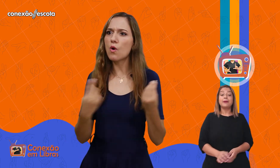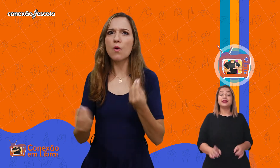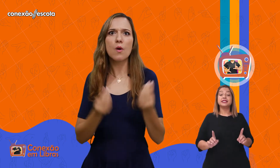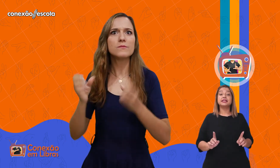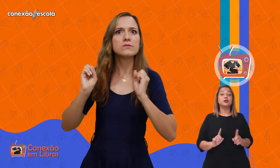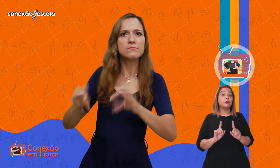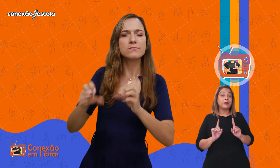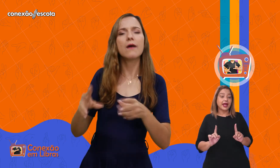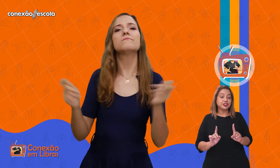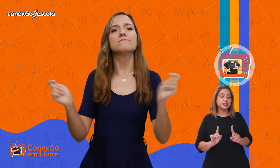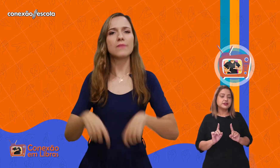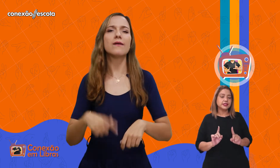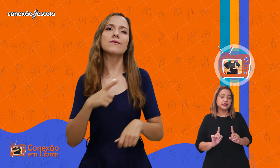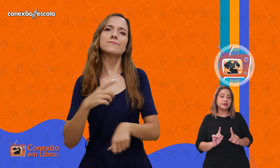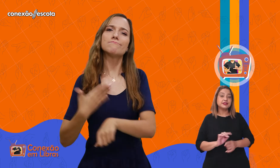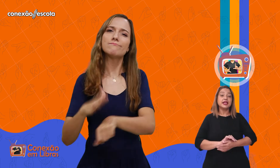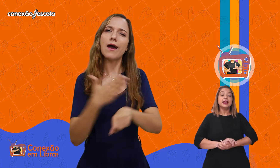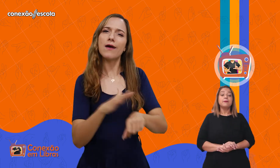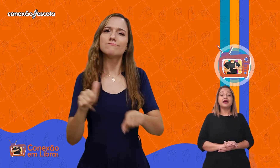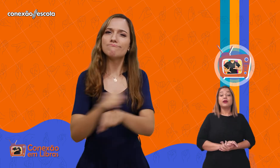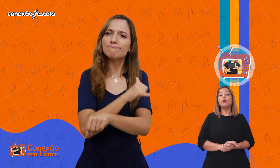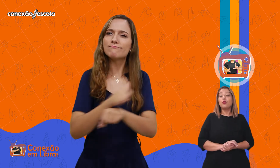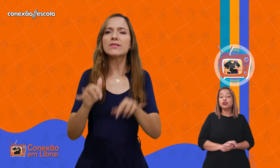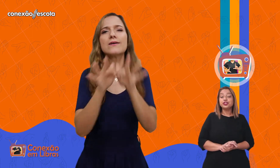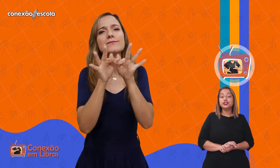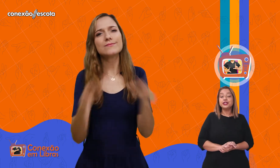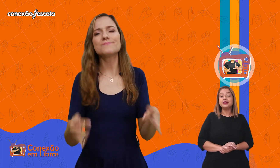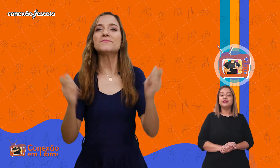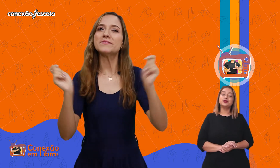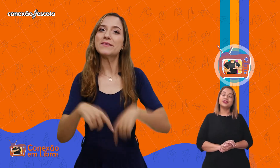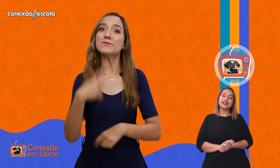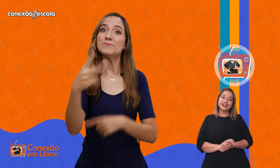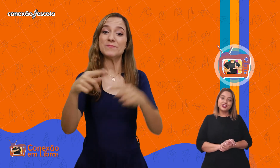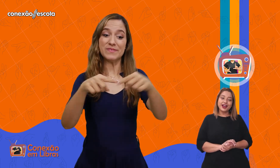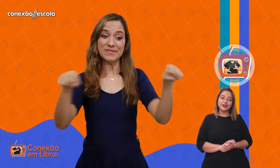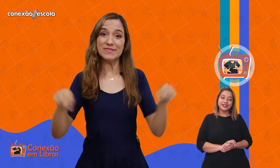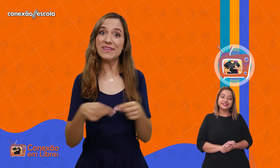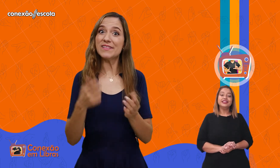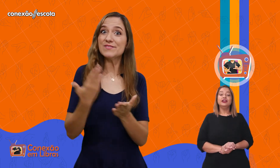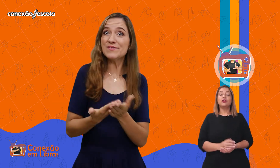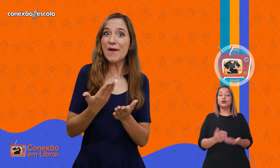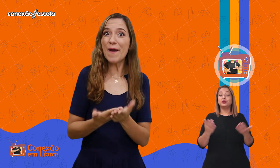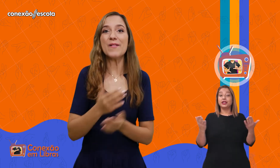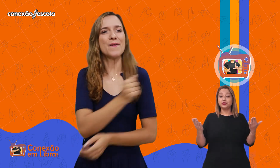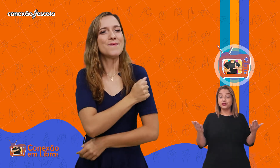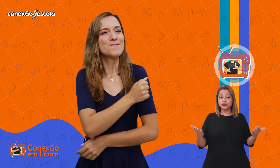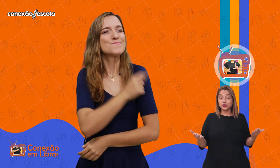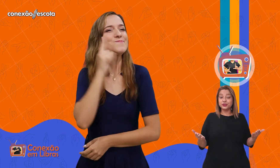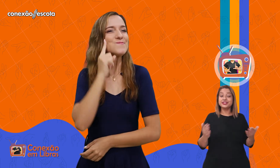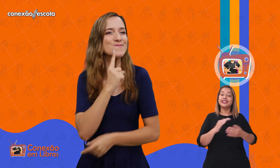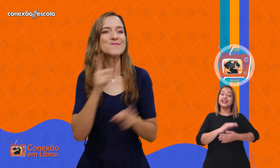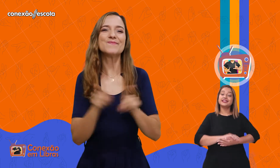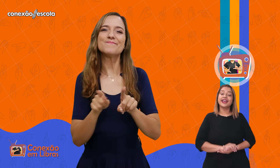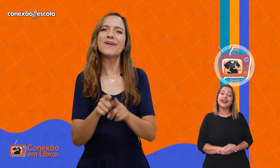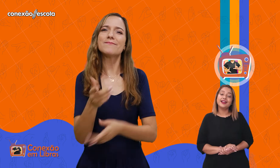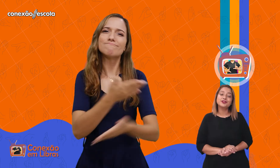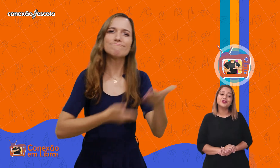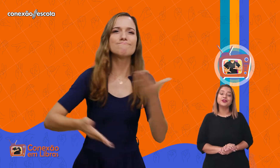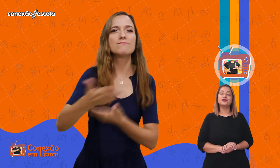apresentando práticas simples para o cotidiano em sua sala de aula, com educandos surdos e as relações